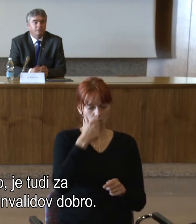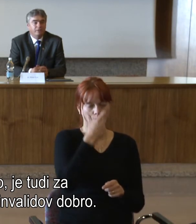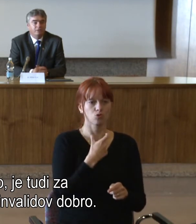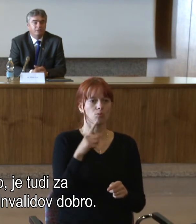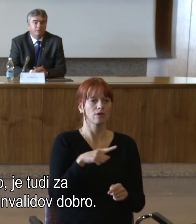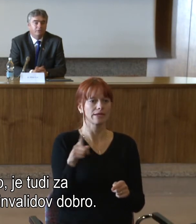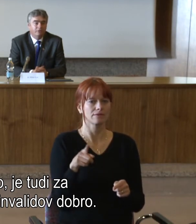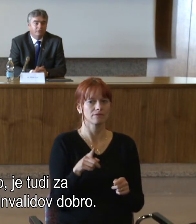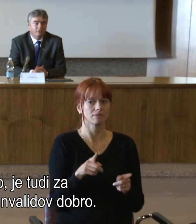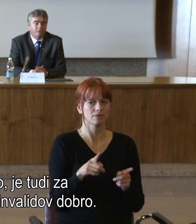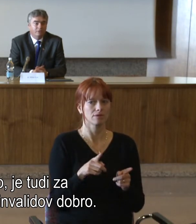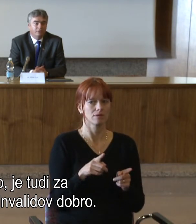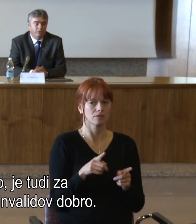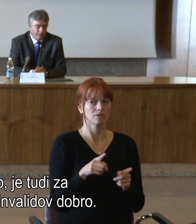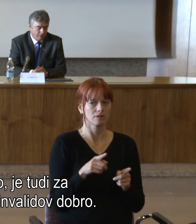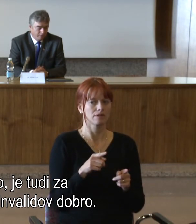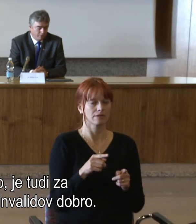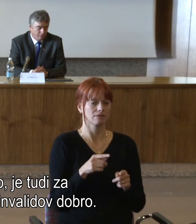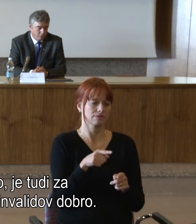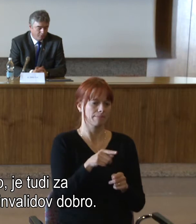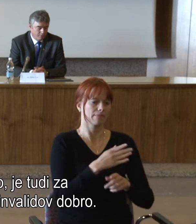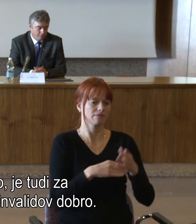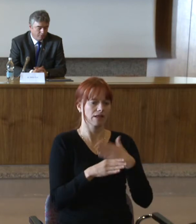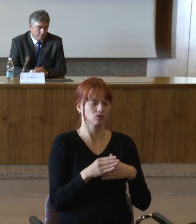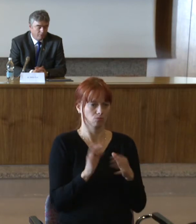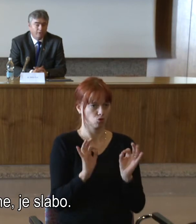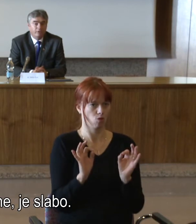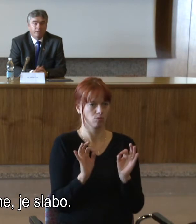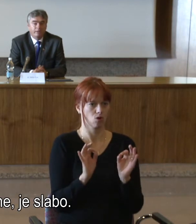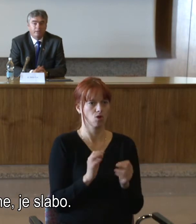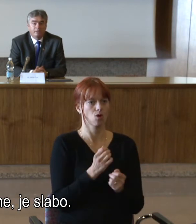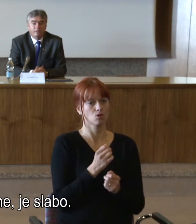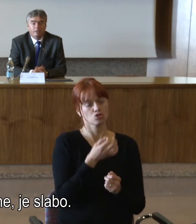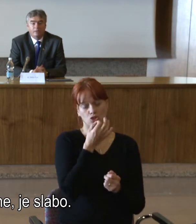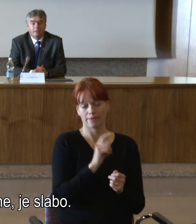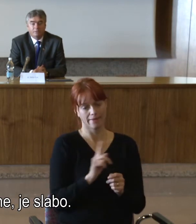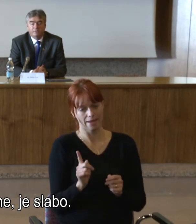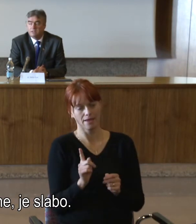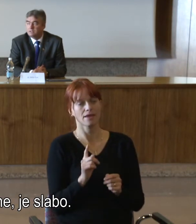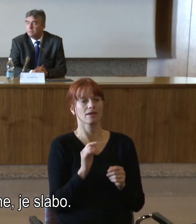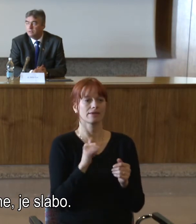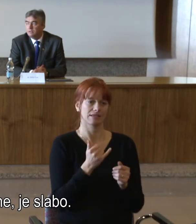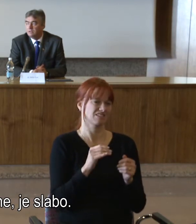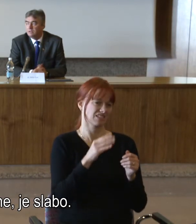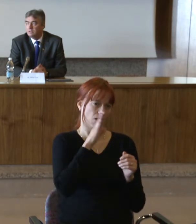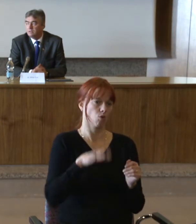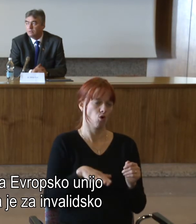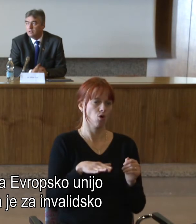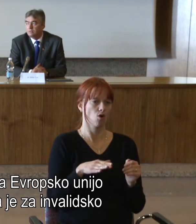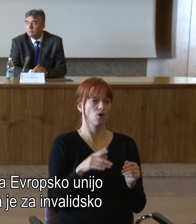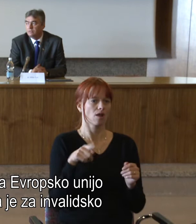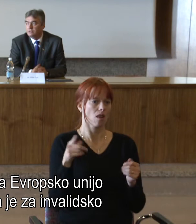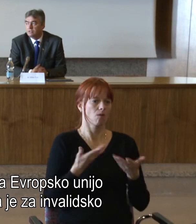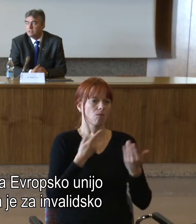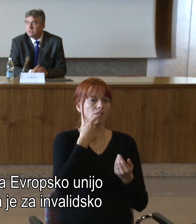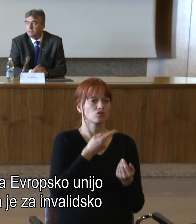z istovetnosti invalidov dobro. Kolikor ne, je pa seveda slabo in lahko